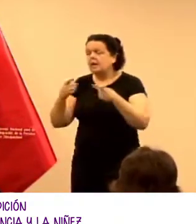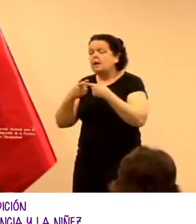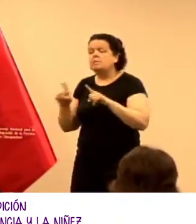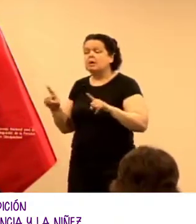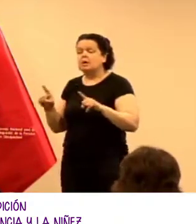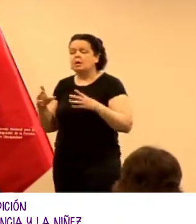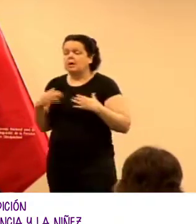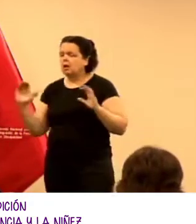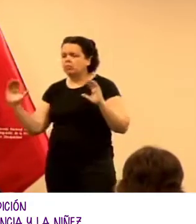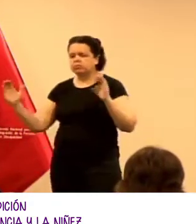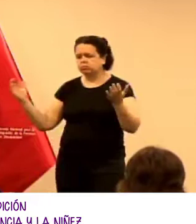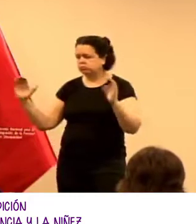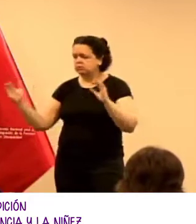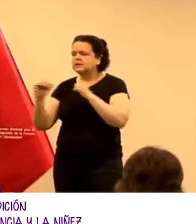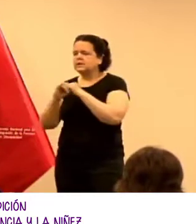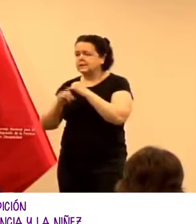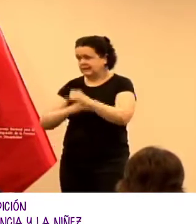de comparación internacional,